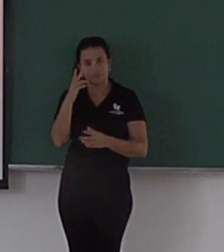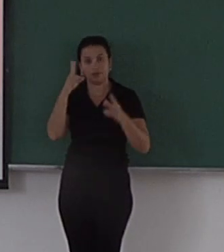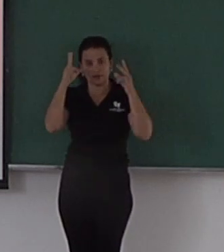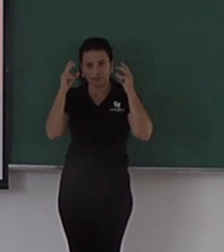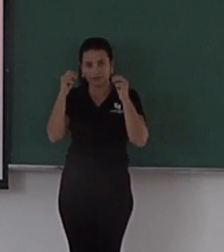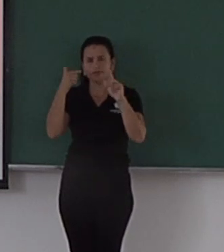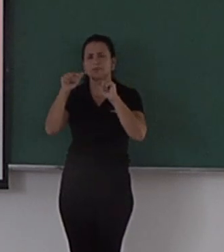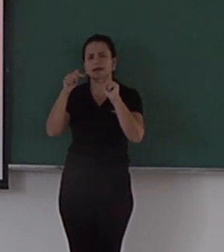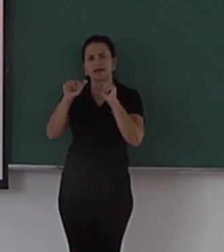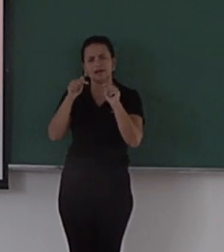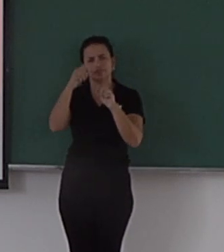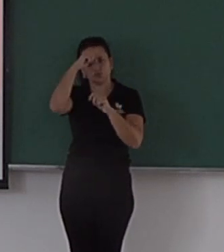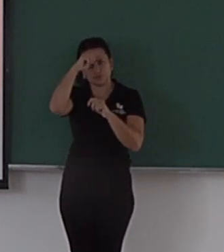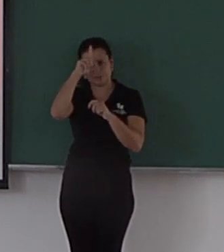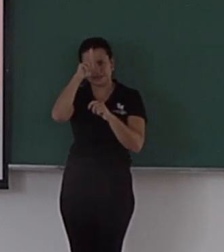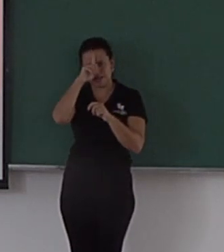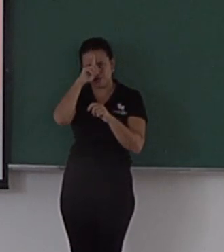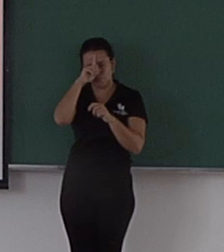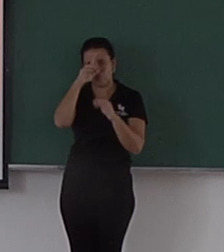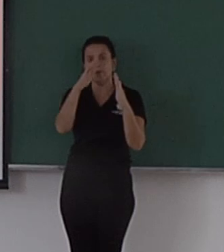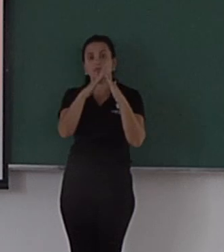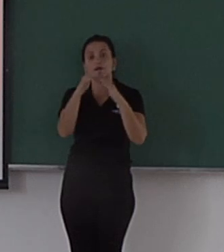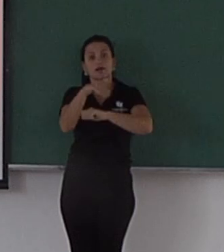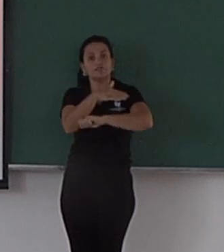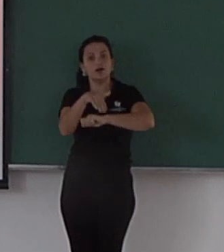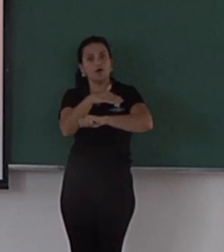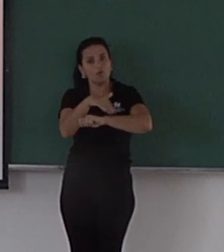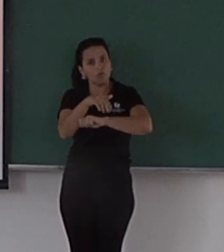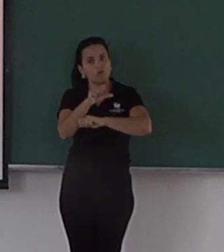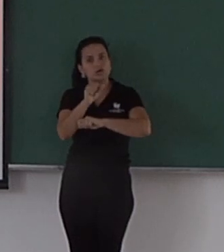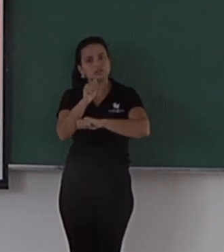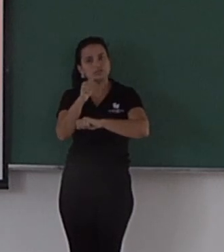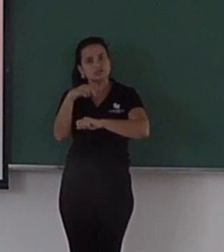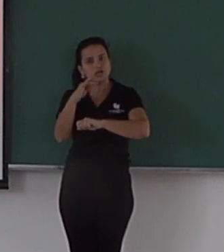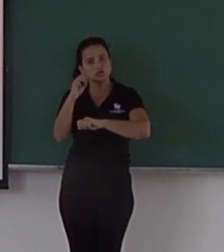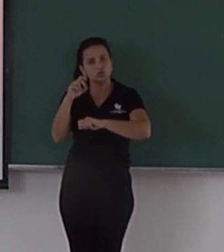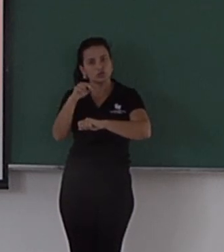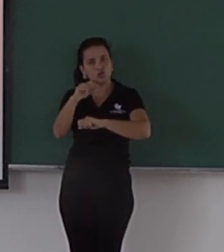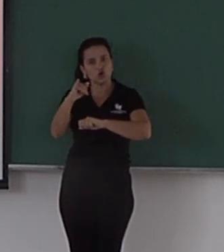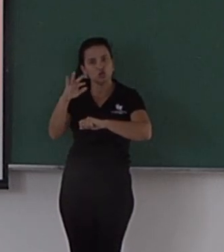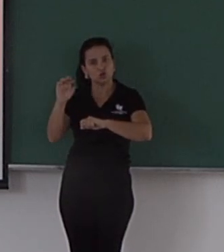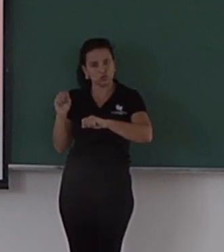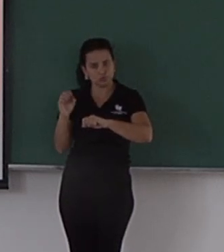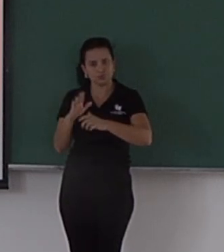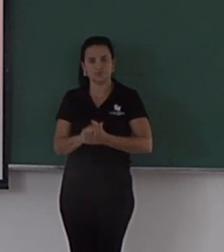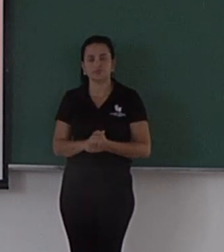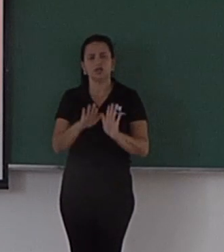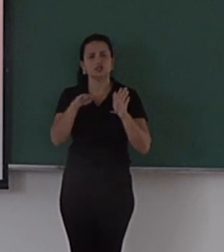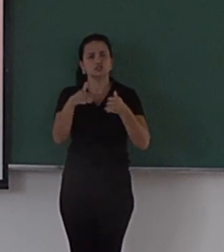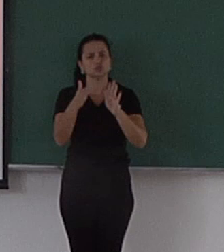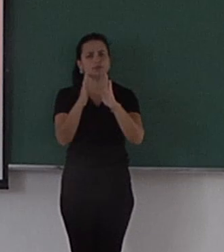enfermeira, trabalhava na Santa Casa, morava na rua Santo Antônio, um bairro nobre, um lugar de boa qualidade e tal. Ela chegou